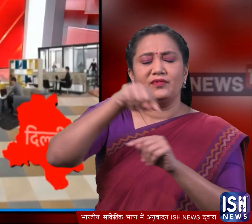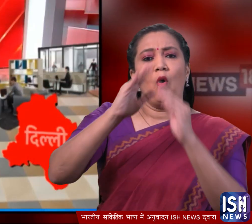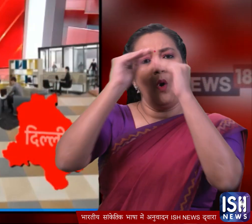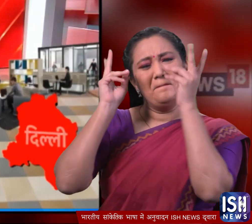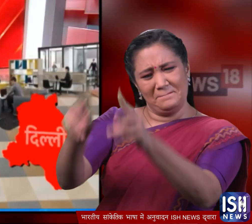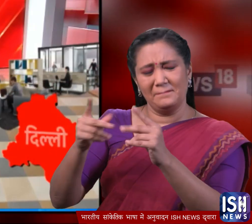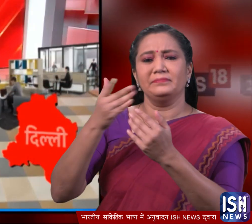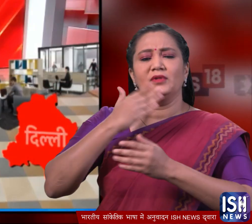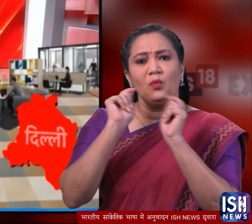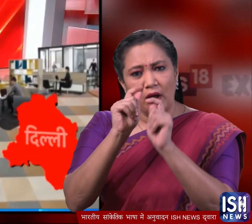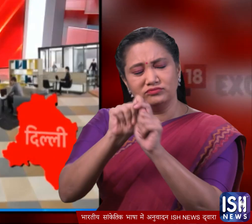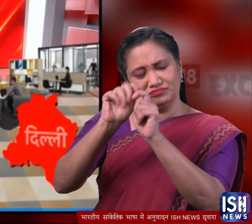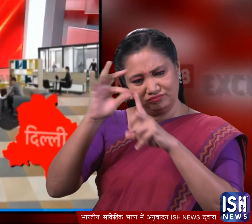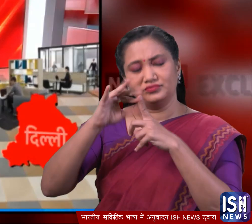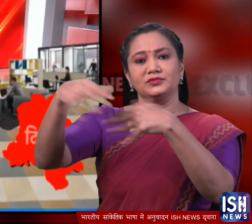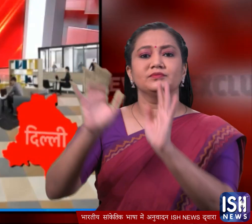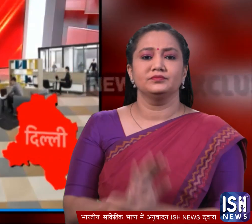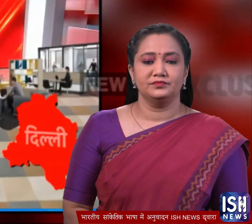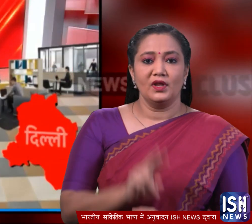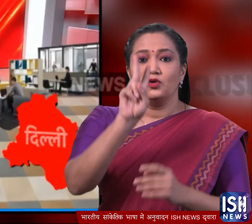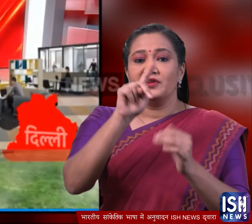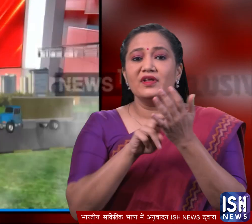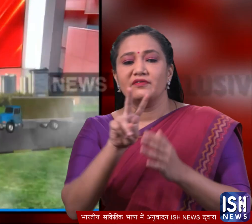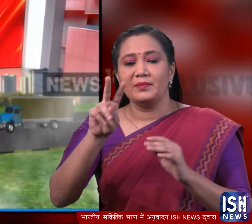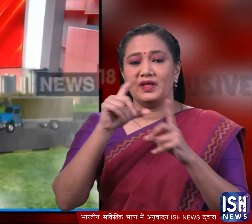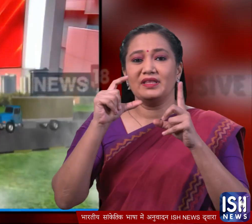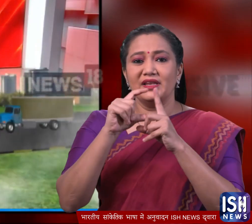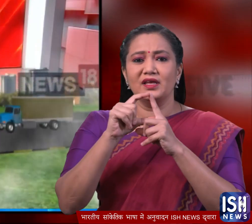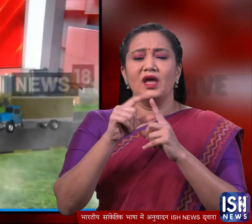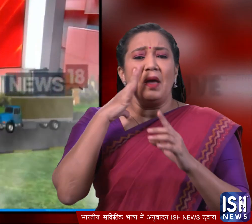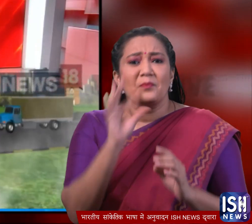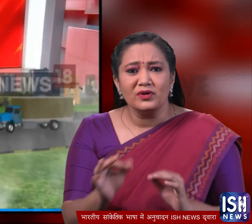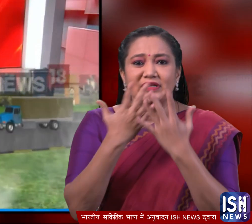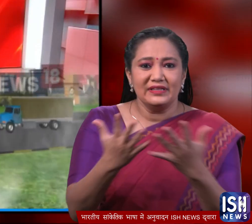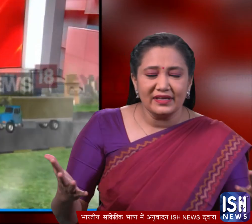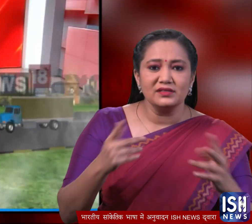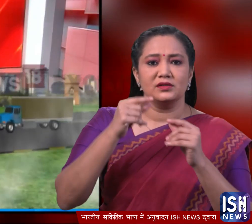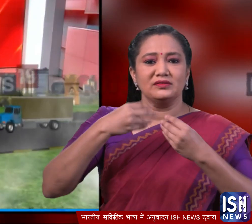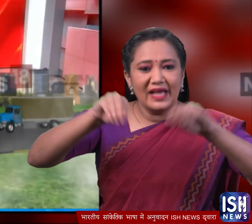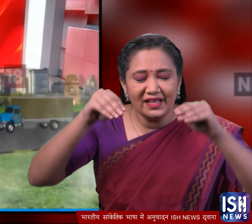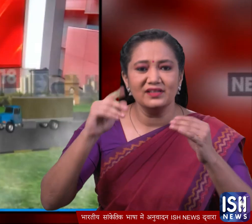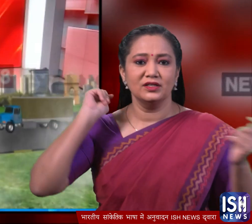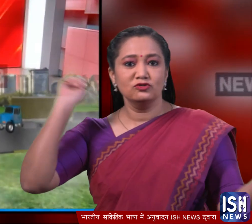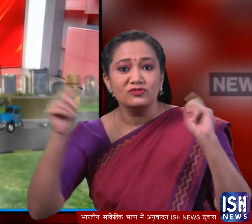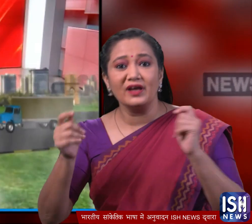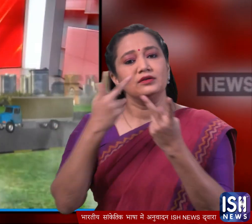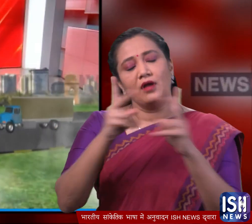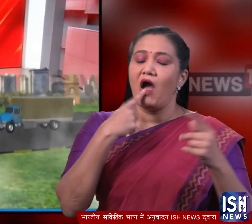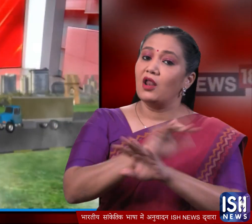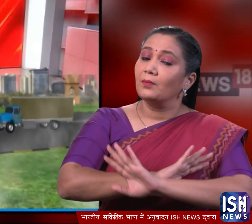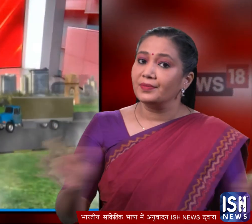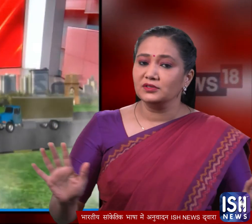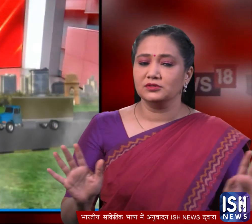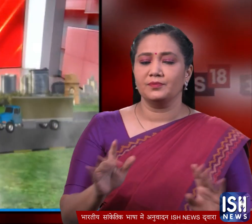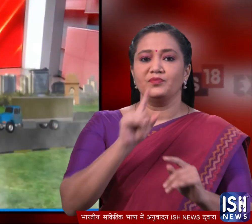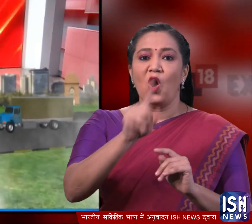को वर्क फ्रॉम होम करने के लिए प्रेरित करें। 21 नवंबर तक के लिए दिल्ली में केवल जरूरी सामान की सप्लाई में लगे ट्रकों को ही एंट्री